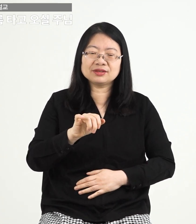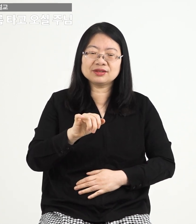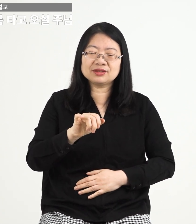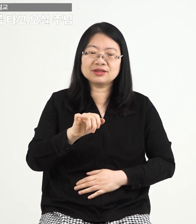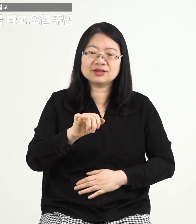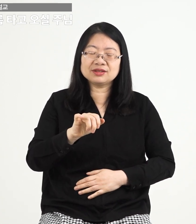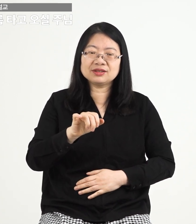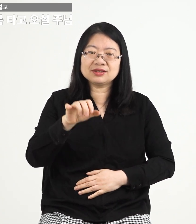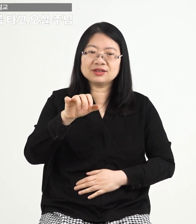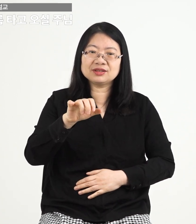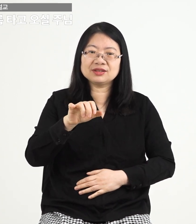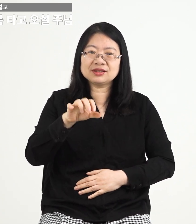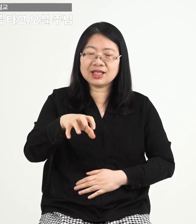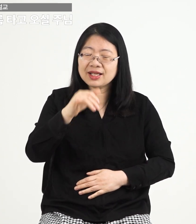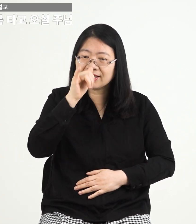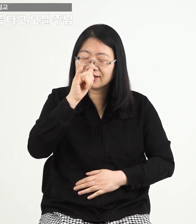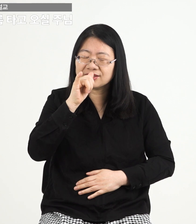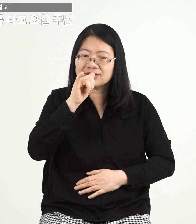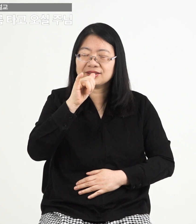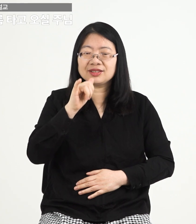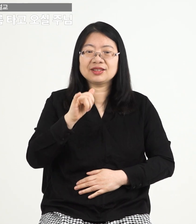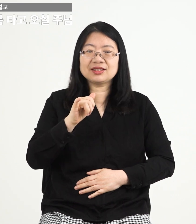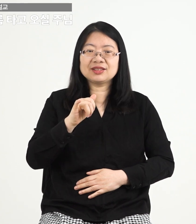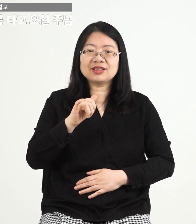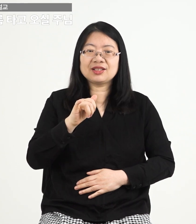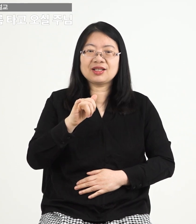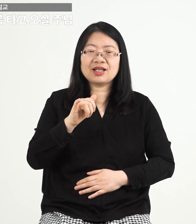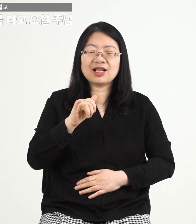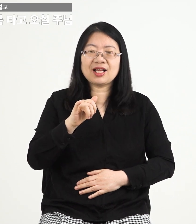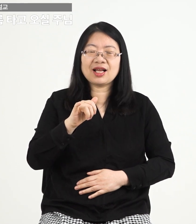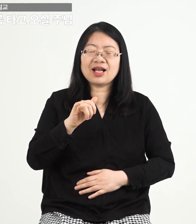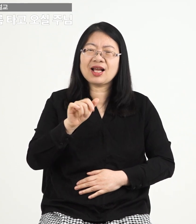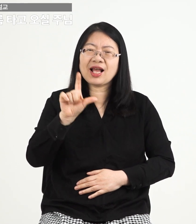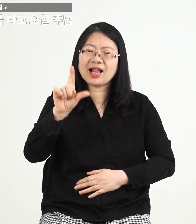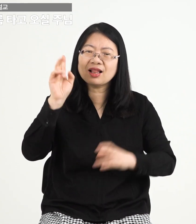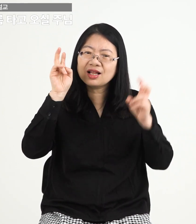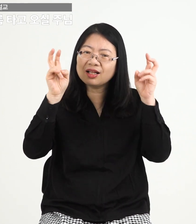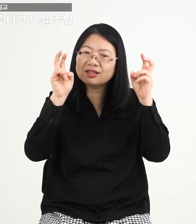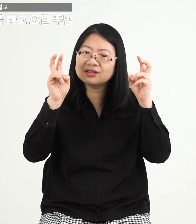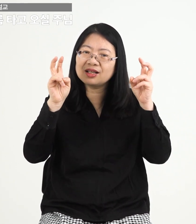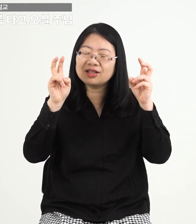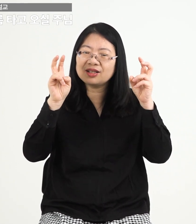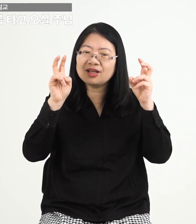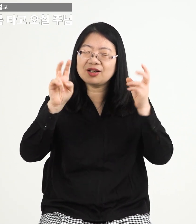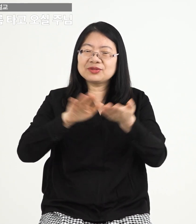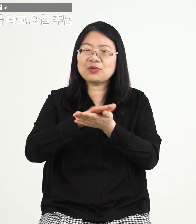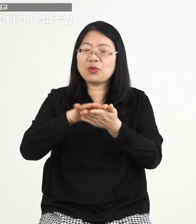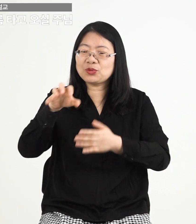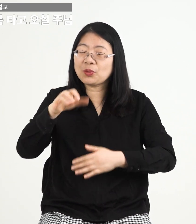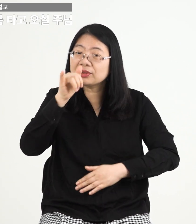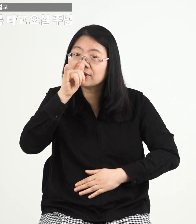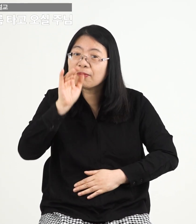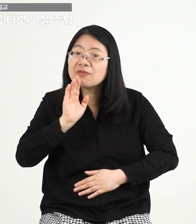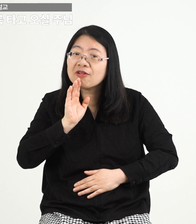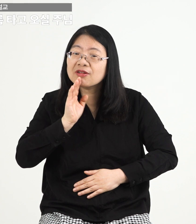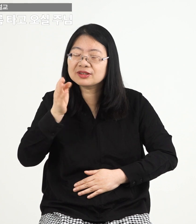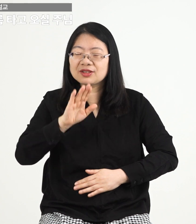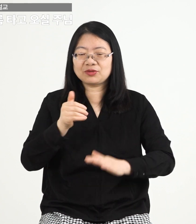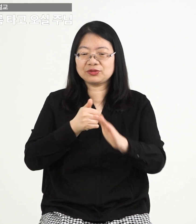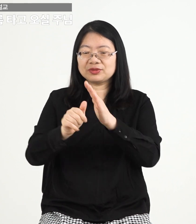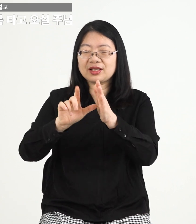있잖아요. 건물 L사에 거기 무슨 출입하는데 바코드를 여기다 찍어요.